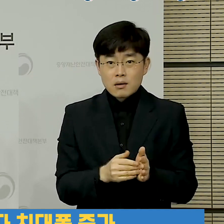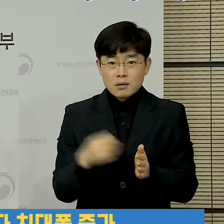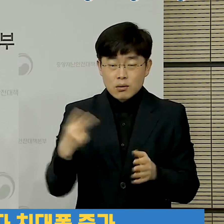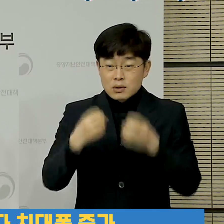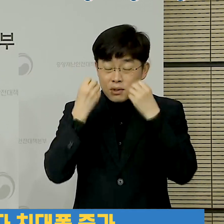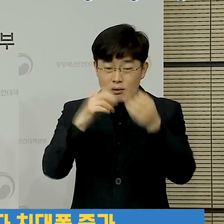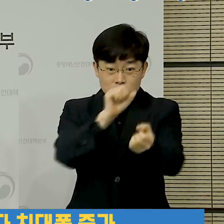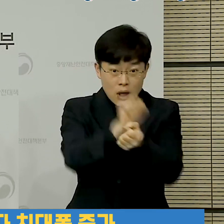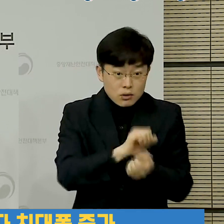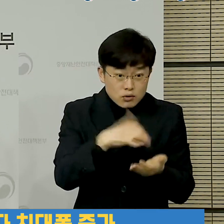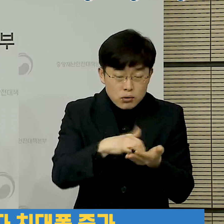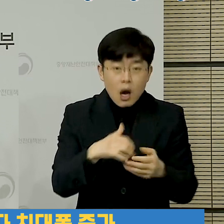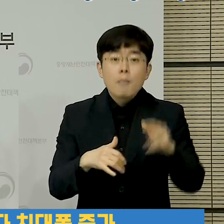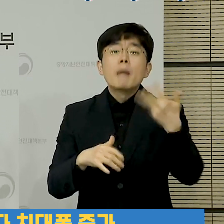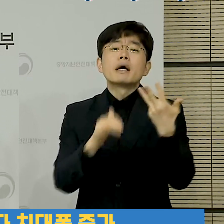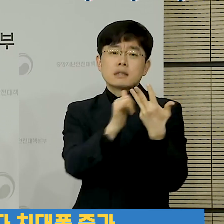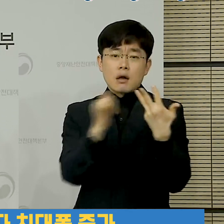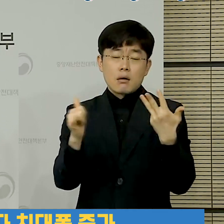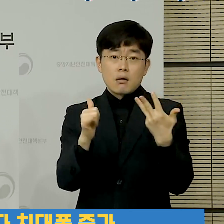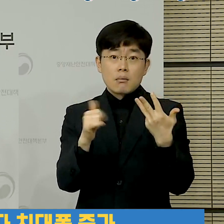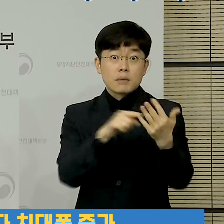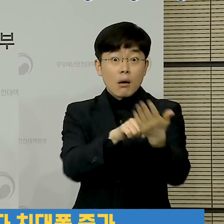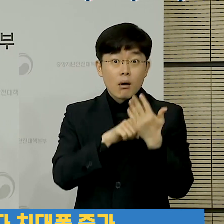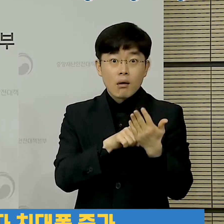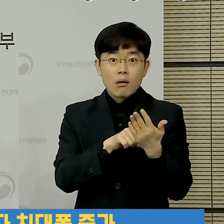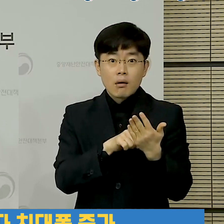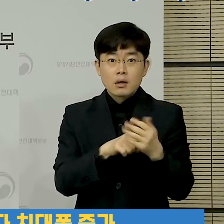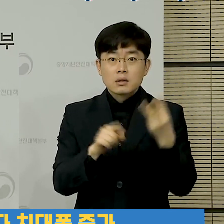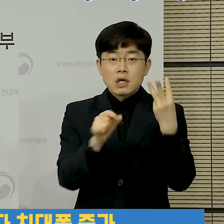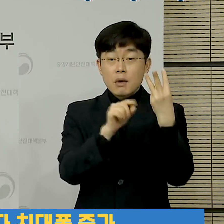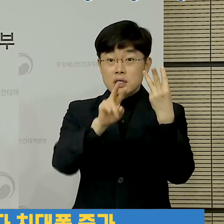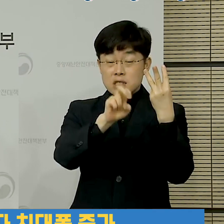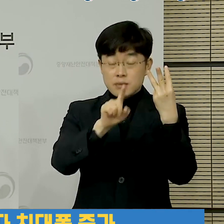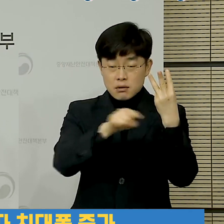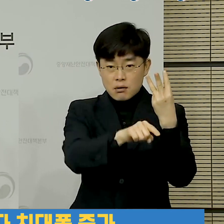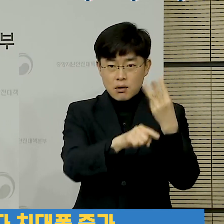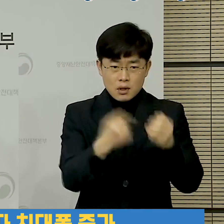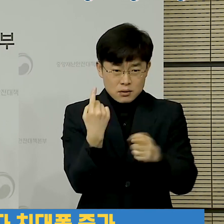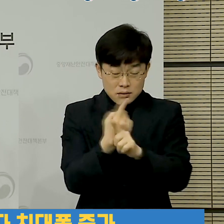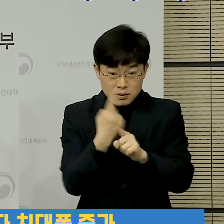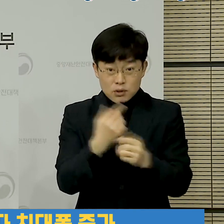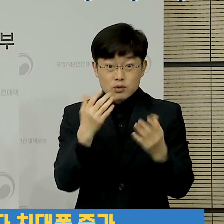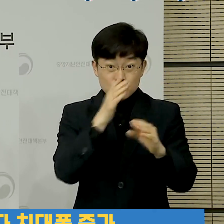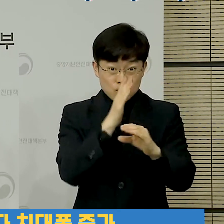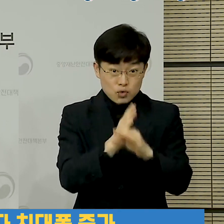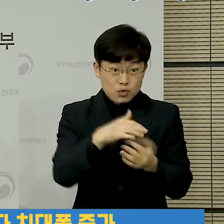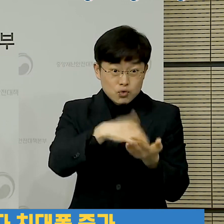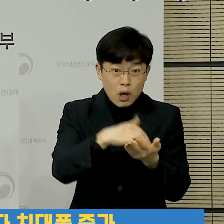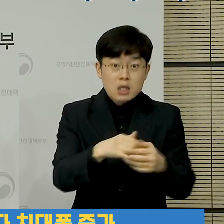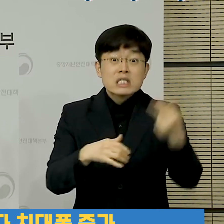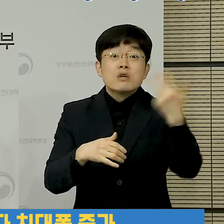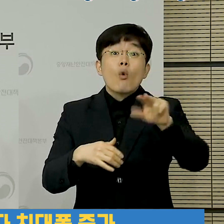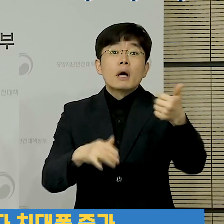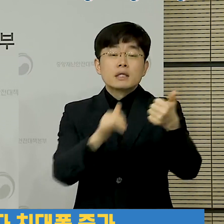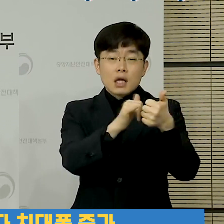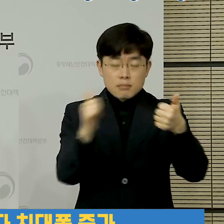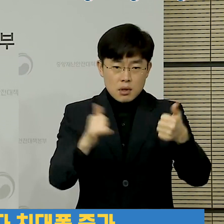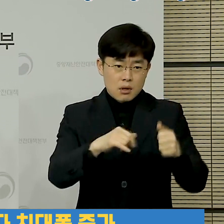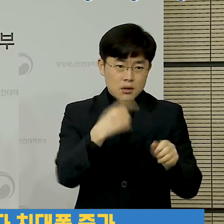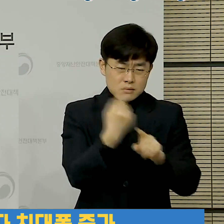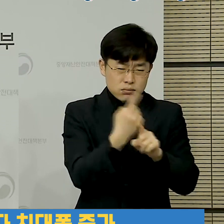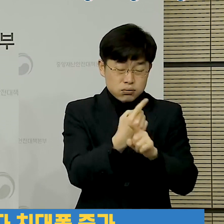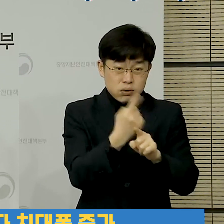확진자가 최고 800명대까지 발생하면서 3월 12일 격리 치료 중인 확진자가